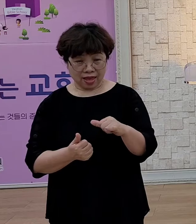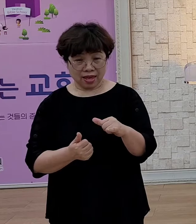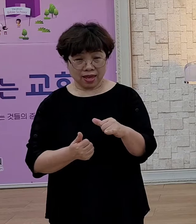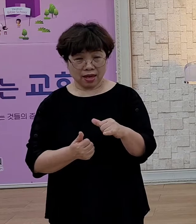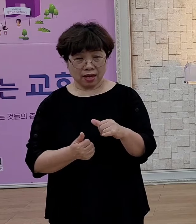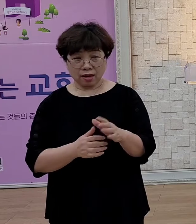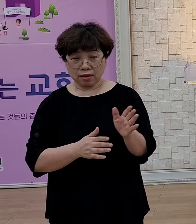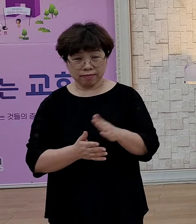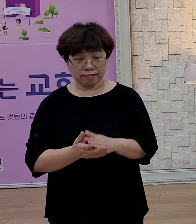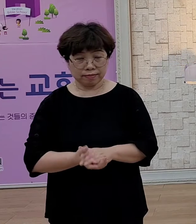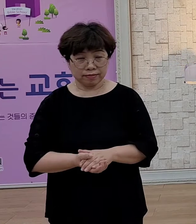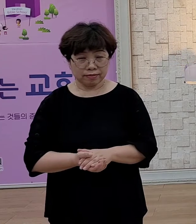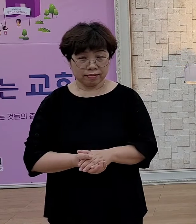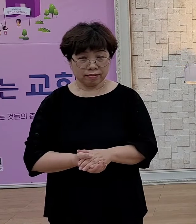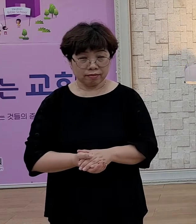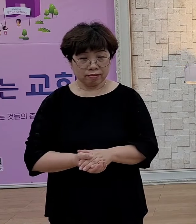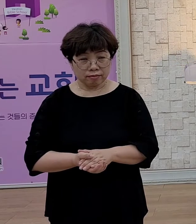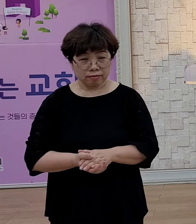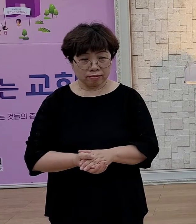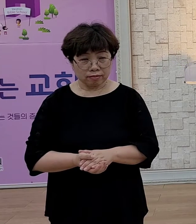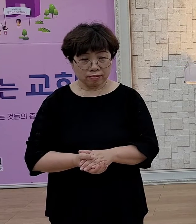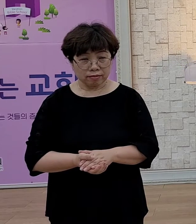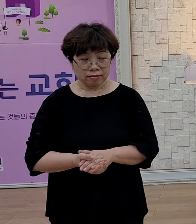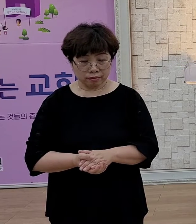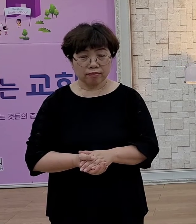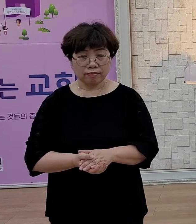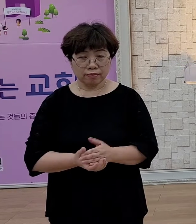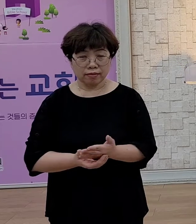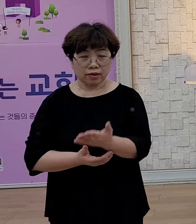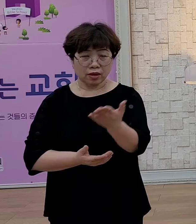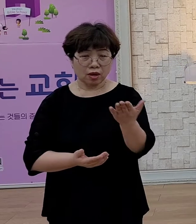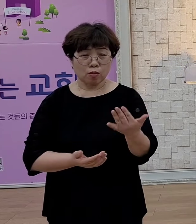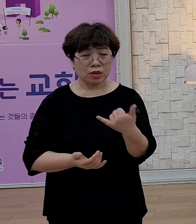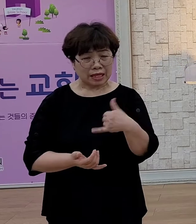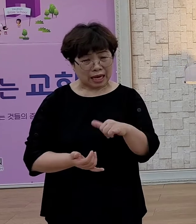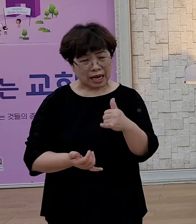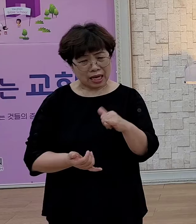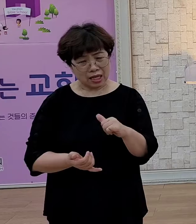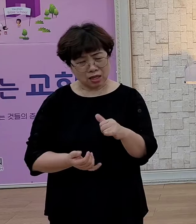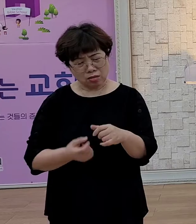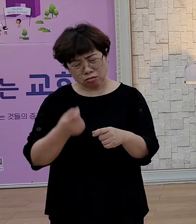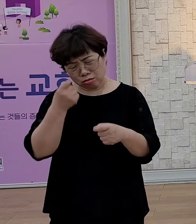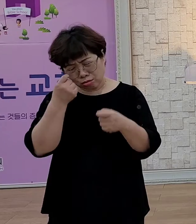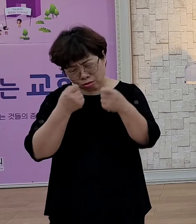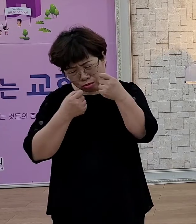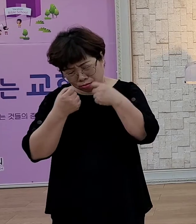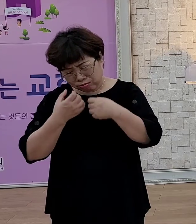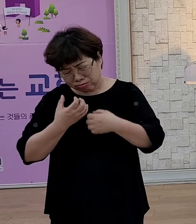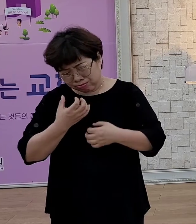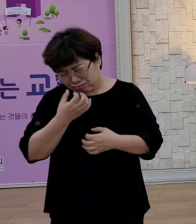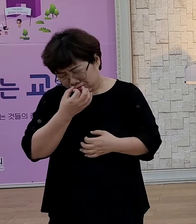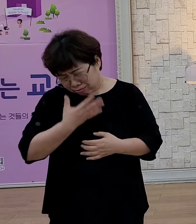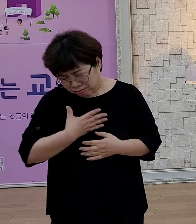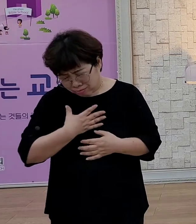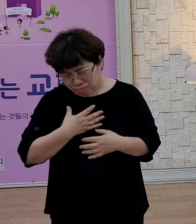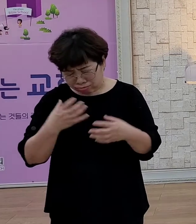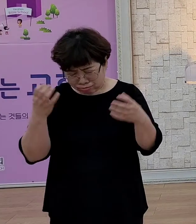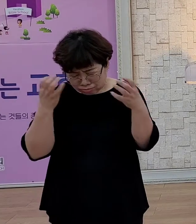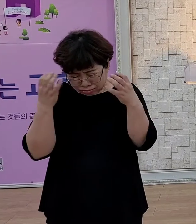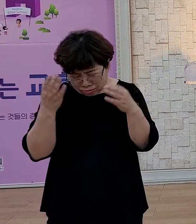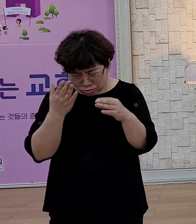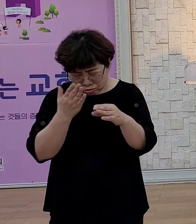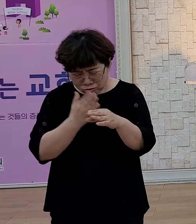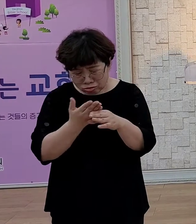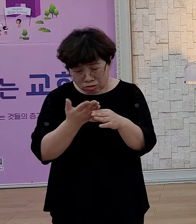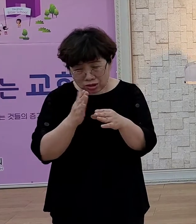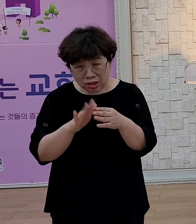고통스럽고 울고 힘들어합니다. 근데 그 자식이 울고 고통스럽고 죽을 것 같은데